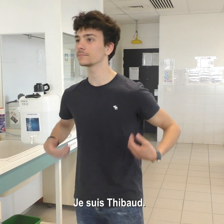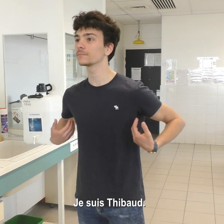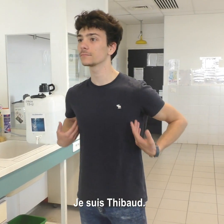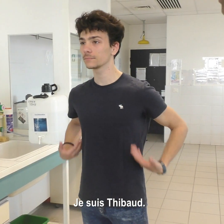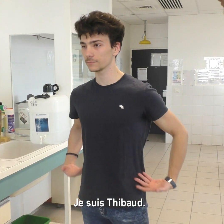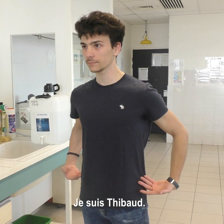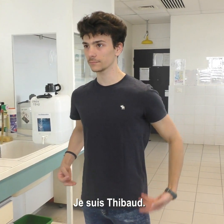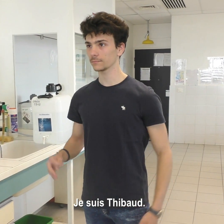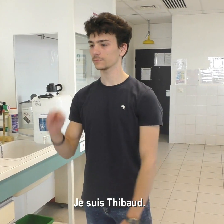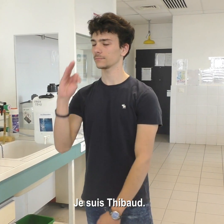501